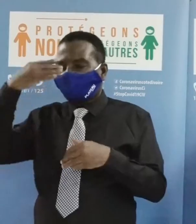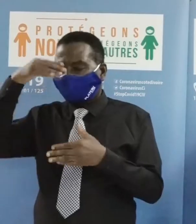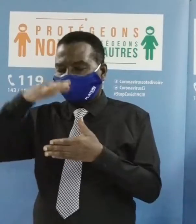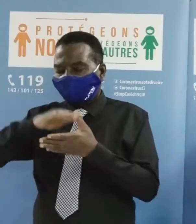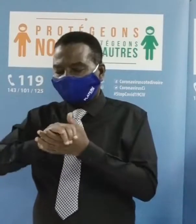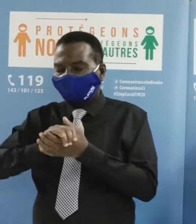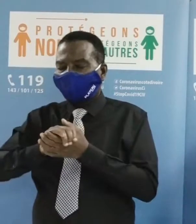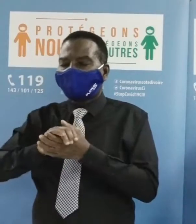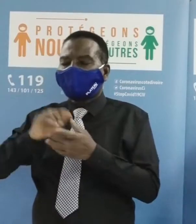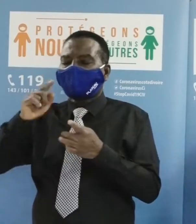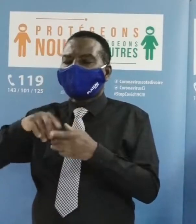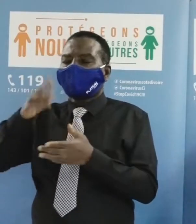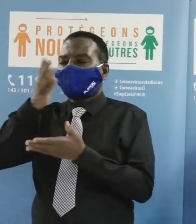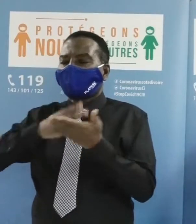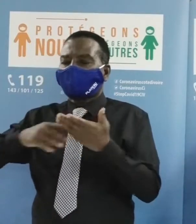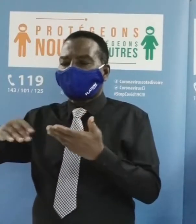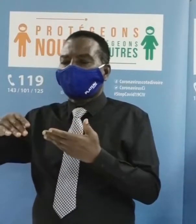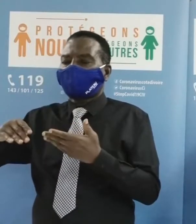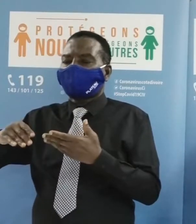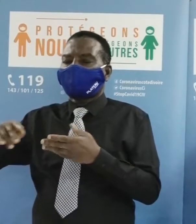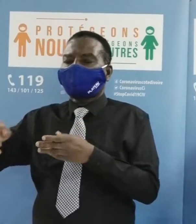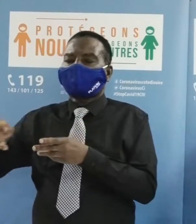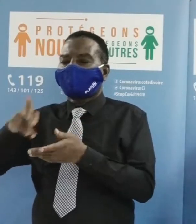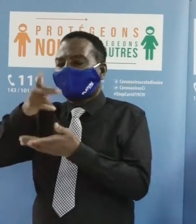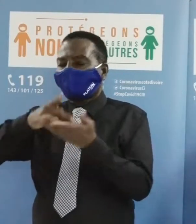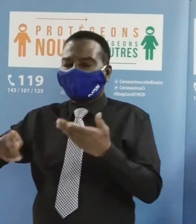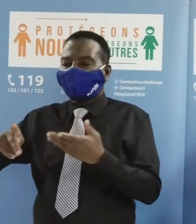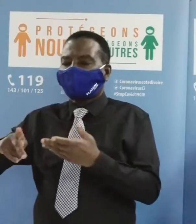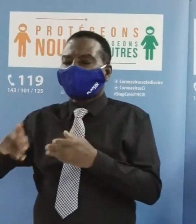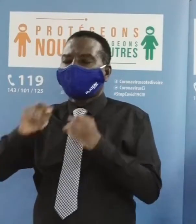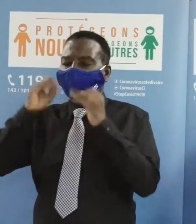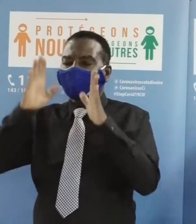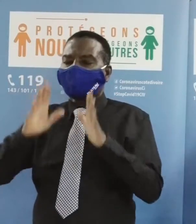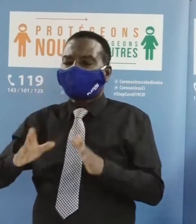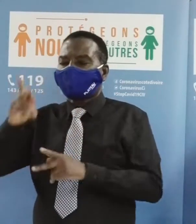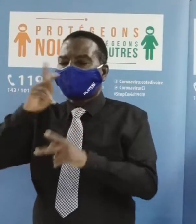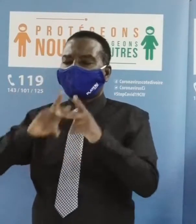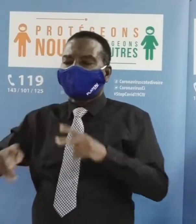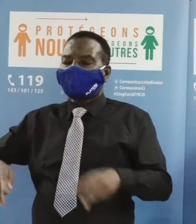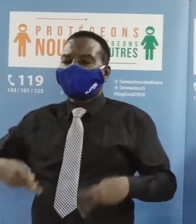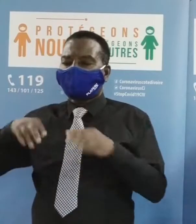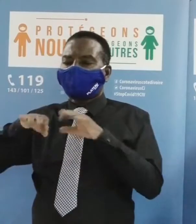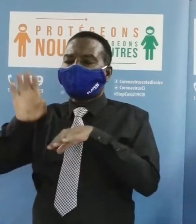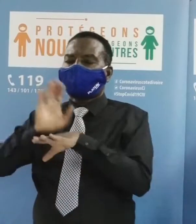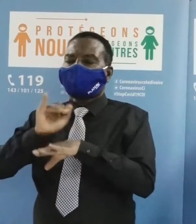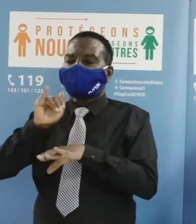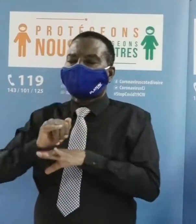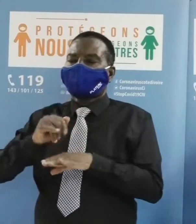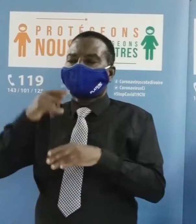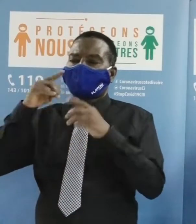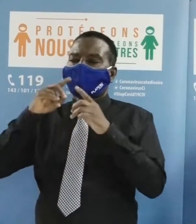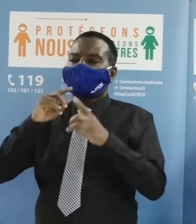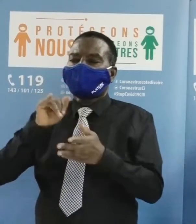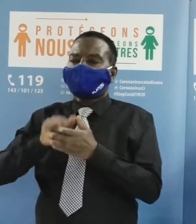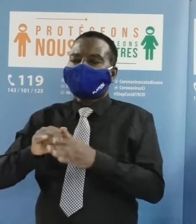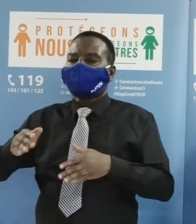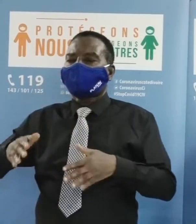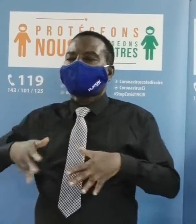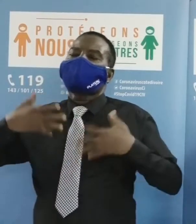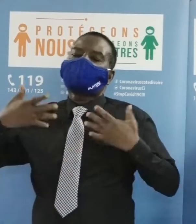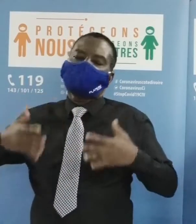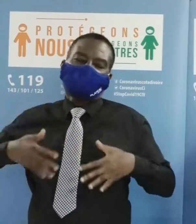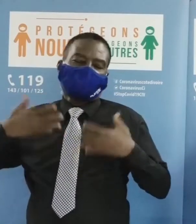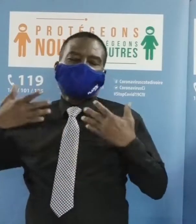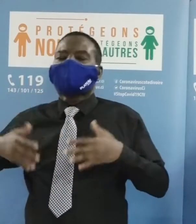à une certaine proportion d'ivoiriens aux populations vivant quoi tu vois qu'il s'agit d'une plaisanterie